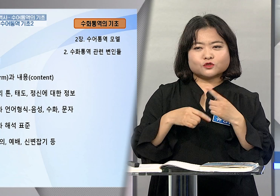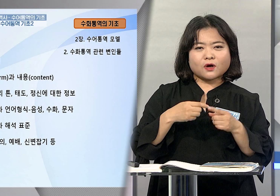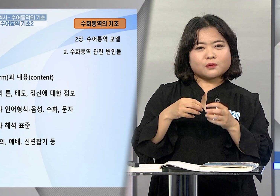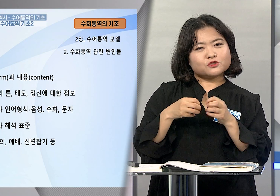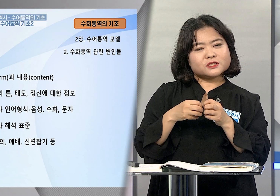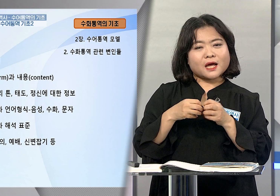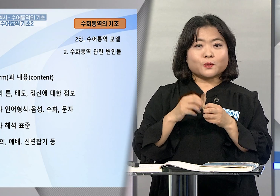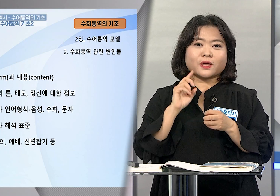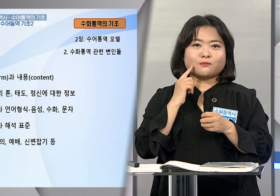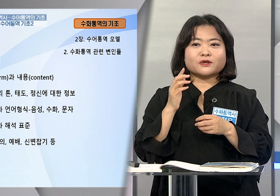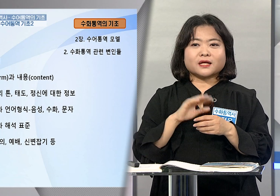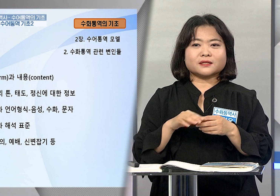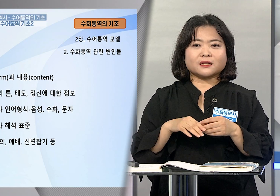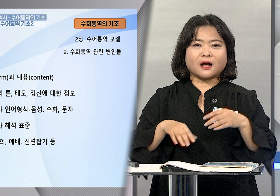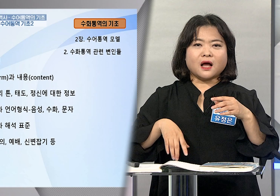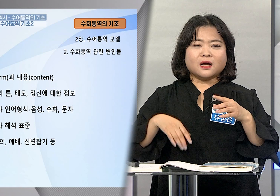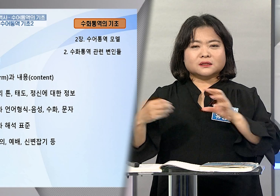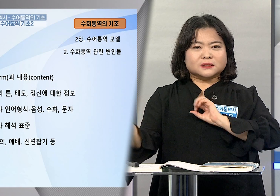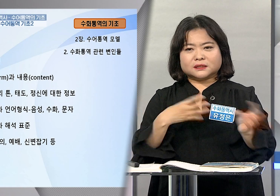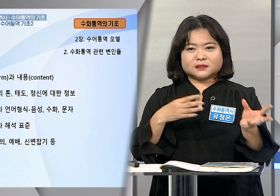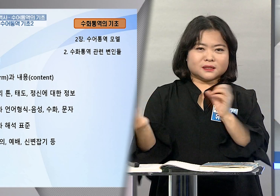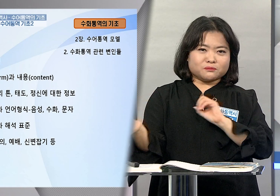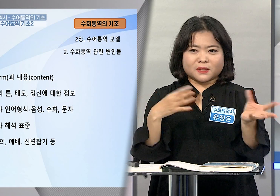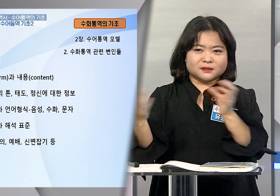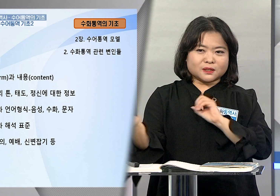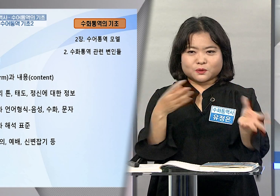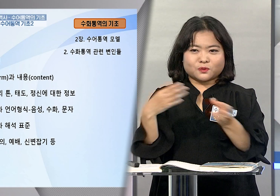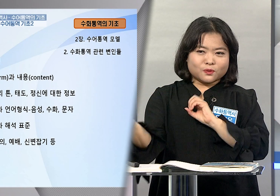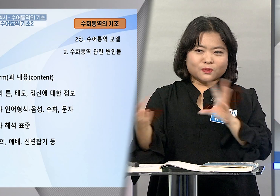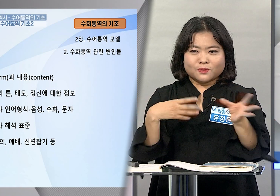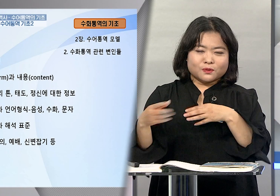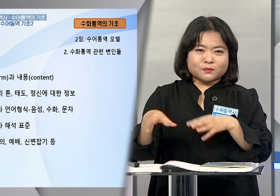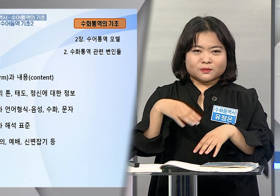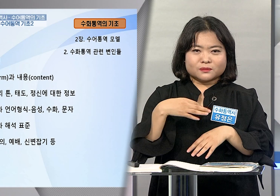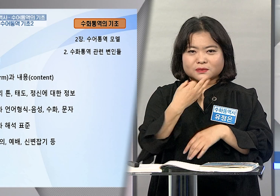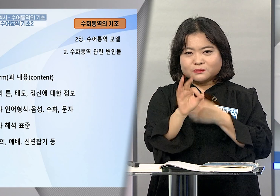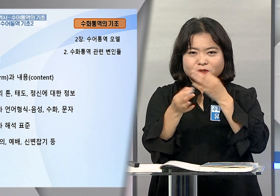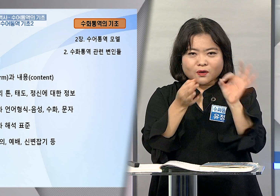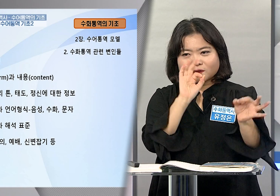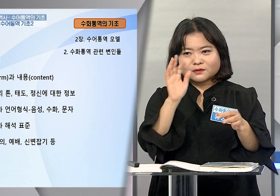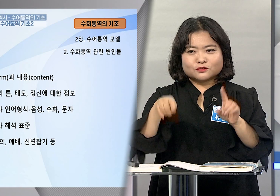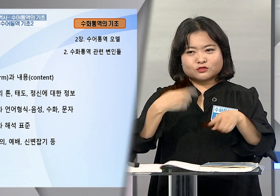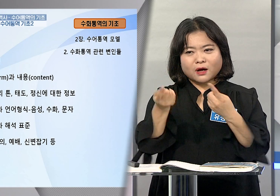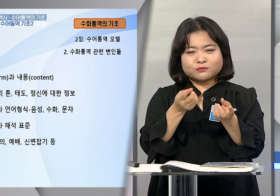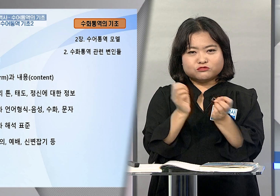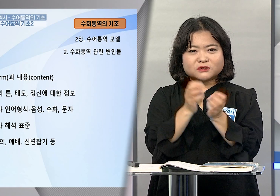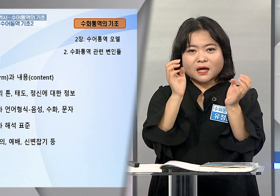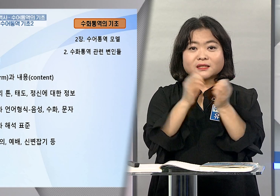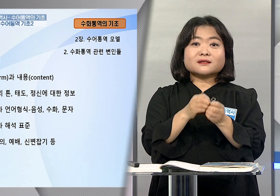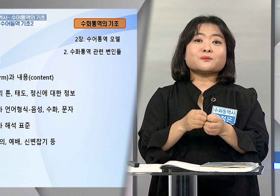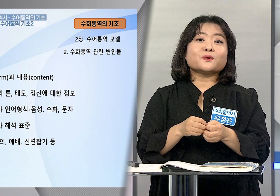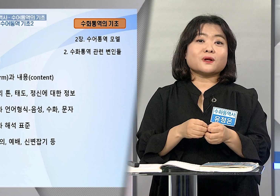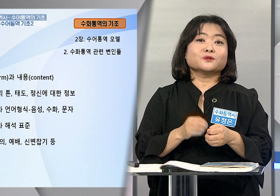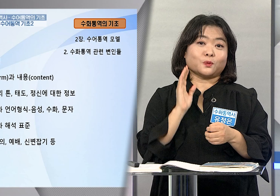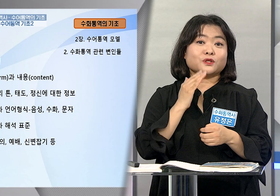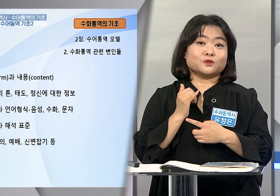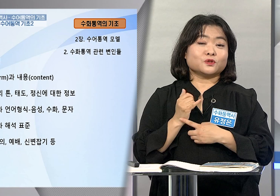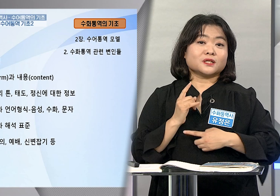수화, 문자 이렇게 예쁘게 하는 게 아니라 의사소통, 음성, 수화, 문자 이렇게 표현하는 농인들도